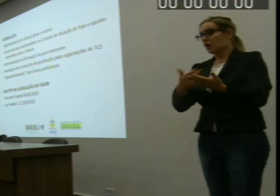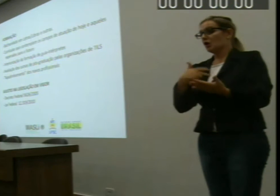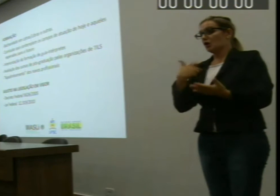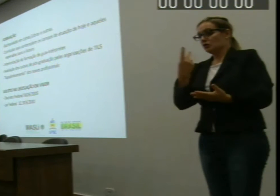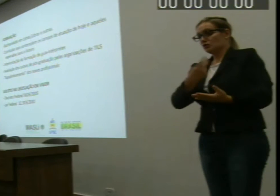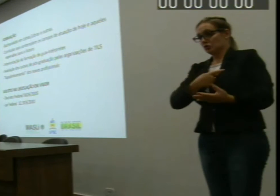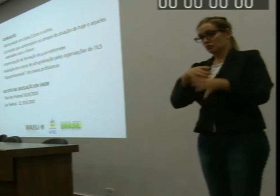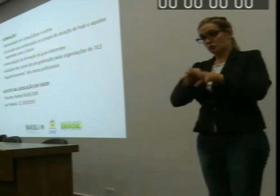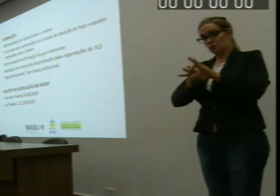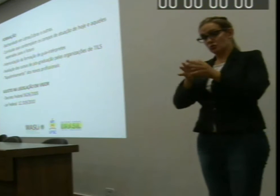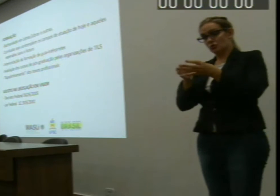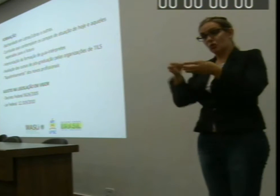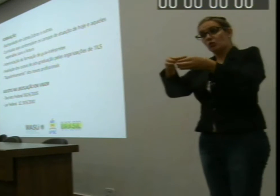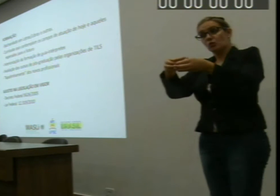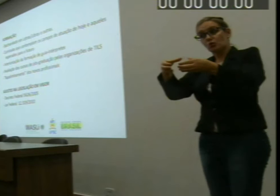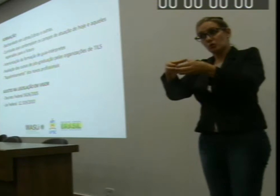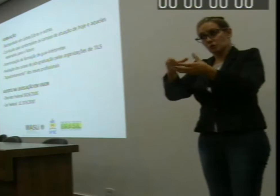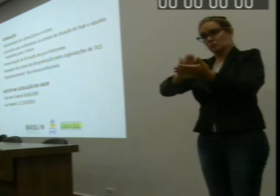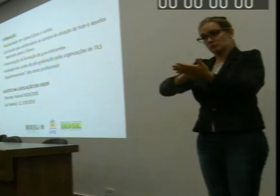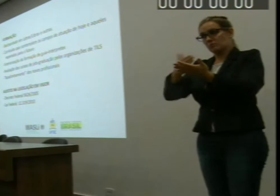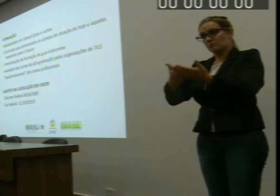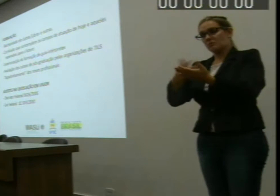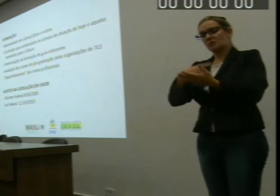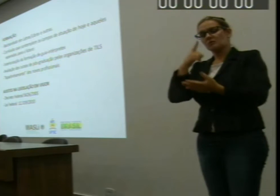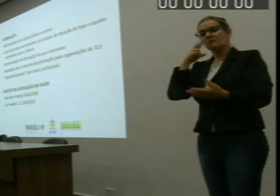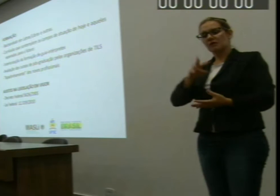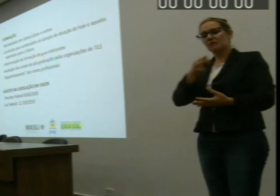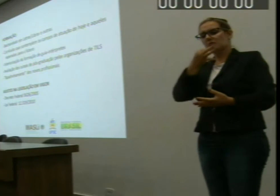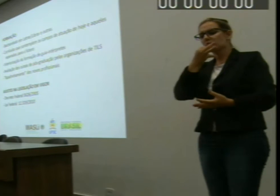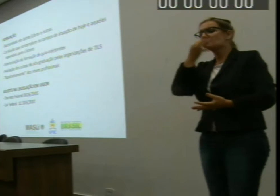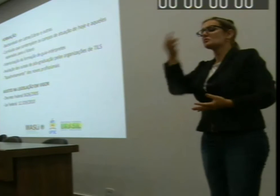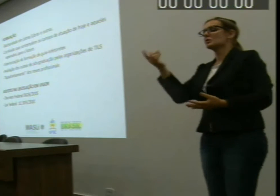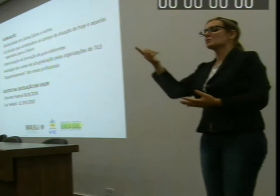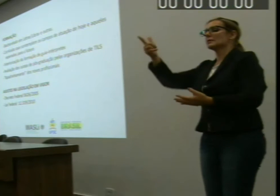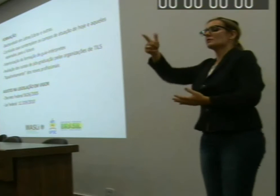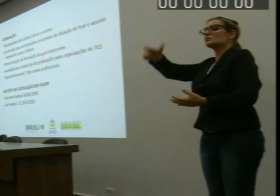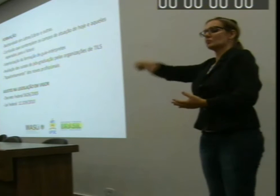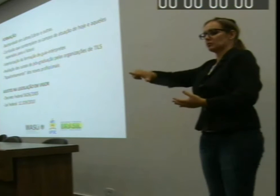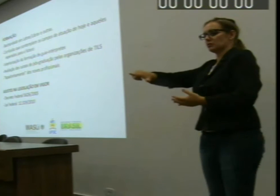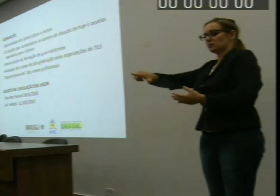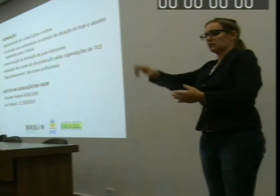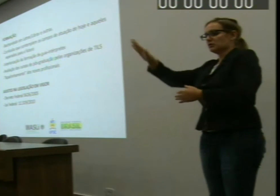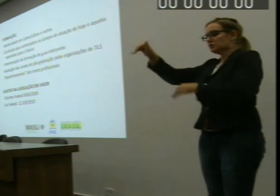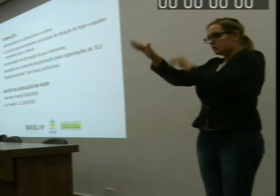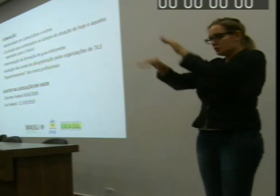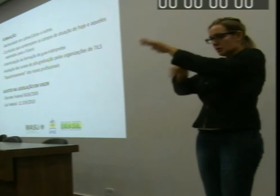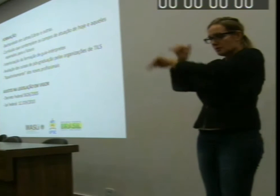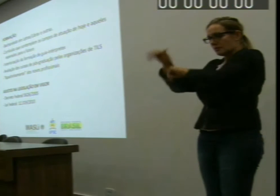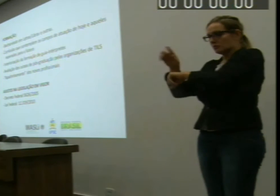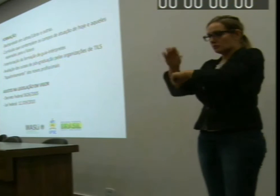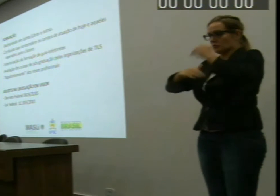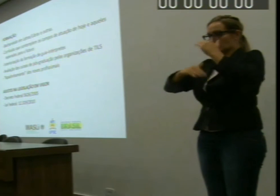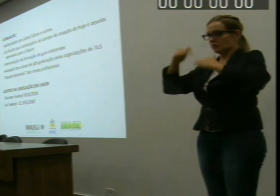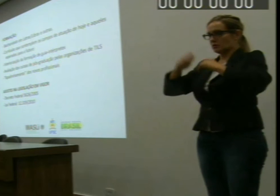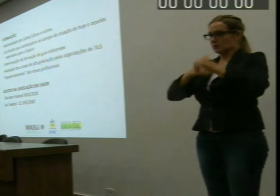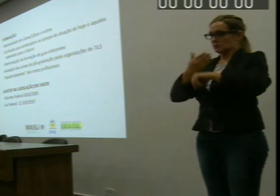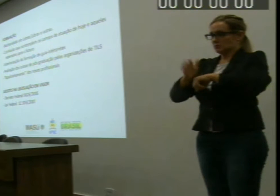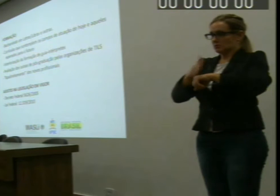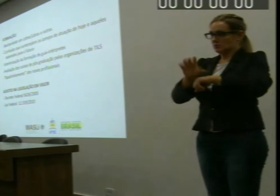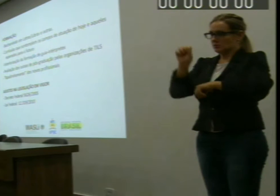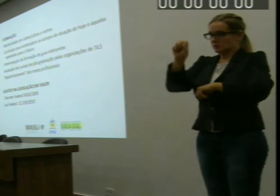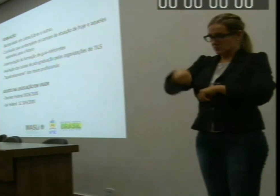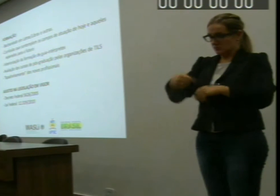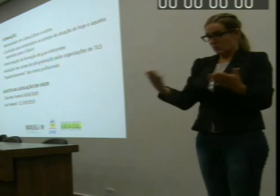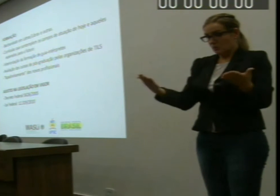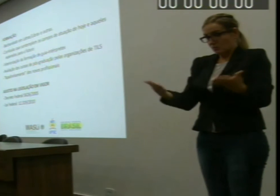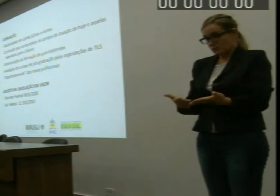sinais vamos reconhecê-los vamos sugerir que os profissionais incl inclusive participem desse curso né o que hoje existe